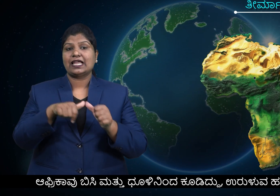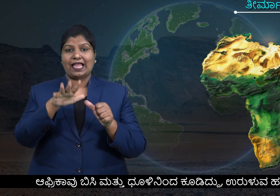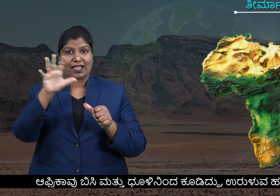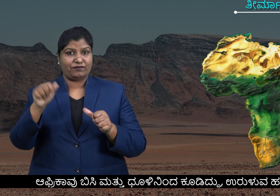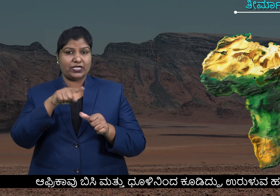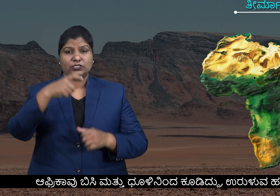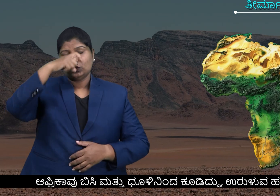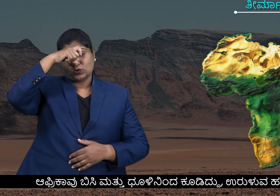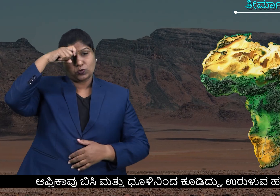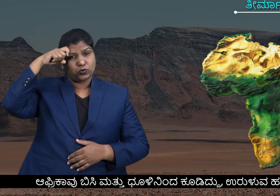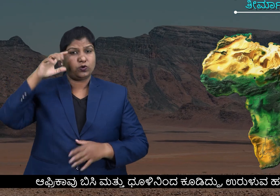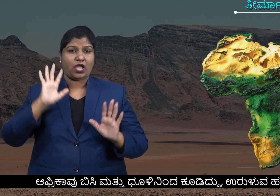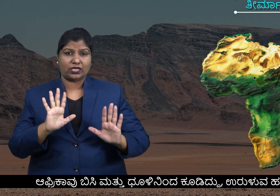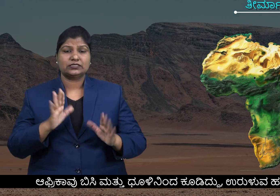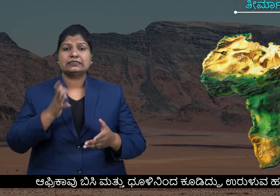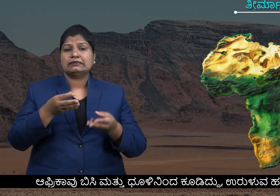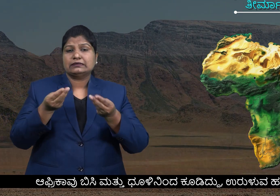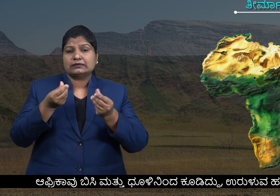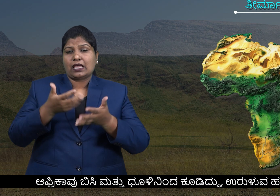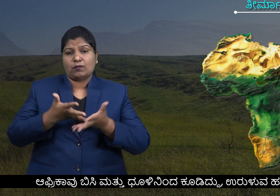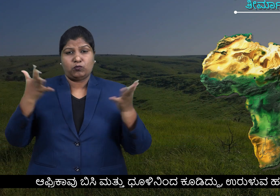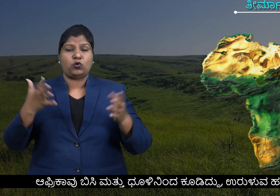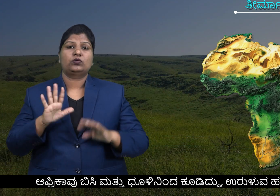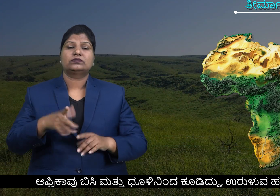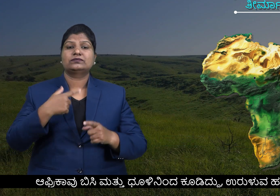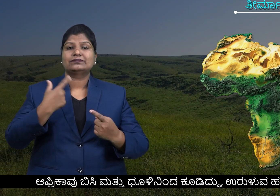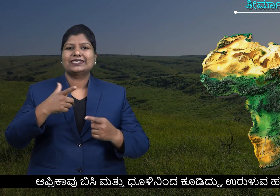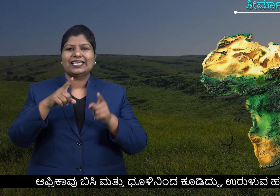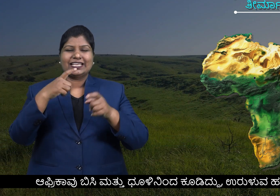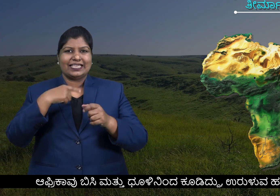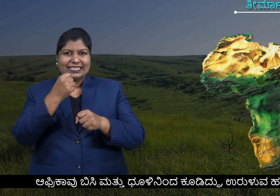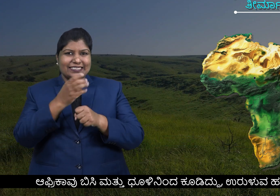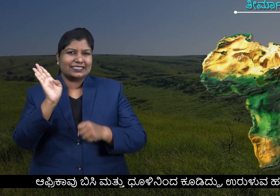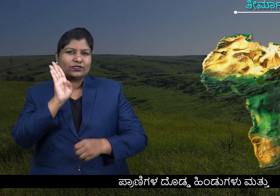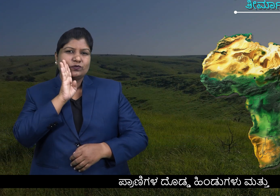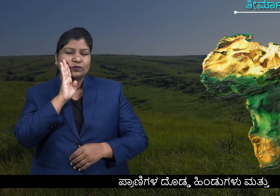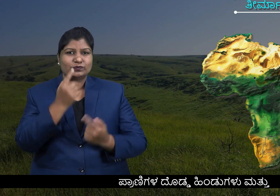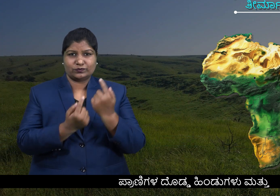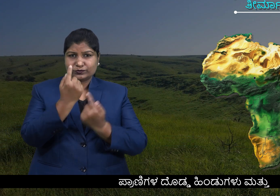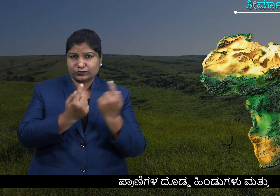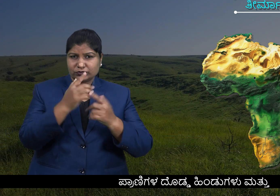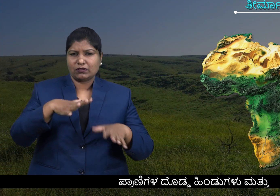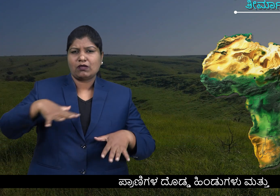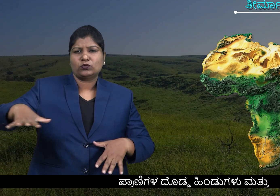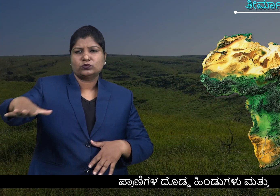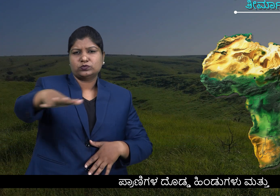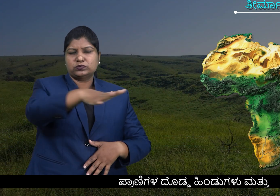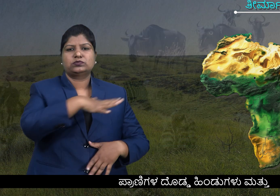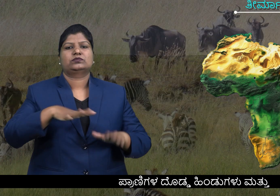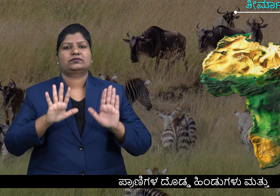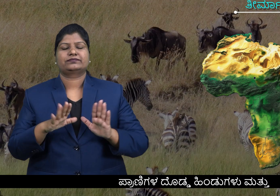ಆಫ್ರಿಕಾವು ಬಿಸಿ ಮತ್ತು ಧೂಳಿನಿಂದ ಕೂಡಿದ್ದು, ಉರುಳುವ ಹುಲ್ಲುಗಾವಲುಗಳು, ಪ್ರಾಣಿಗಳ ದೊಡ್ಡ